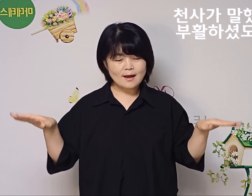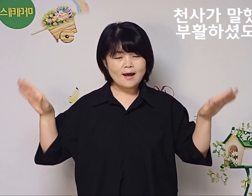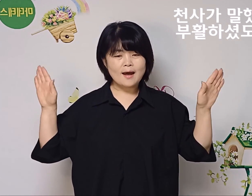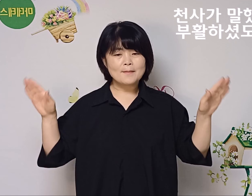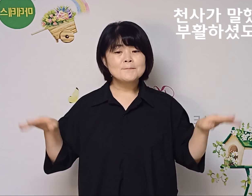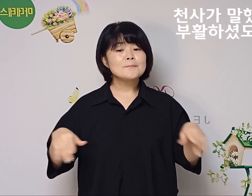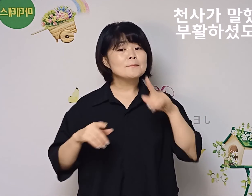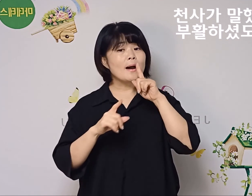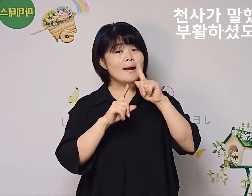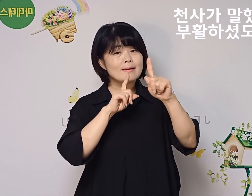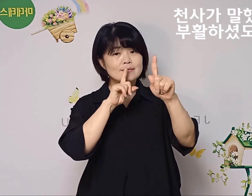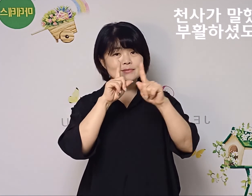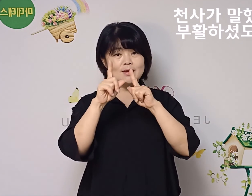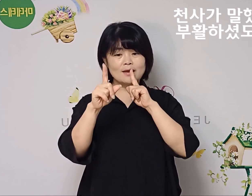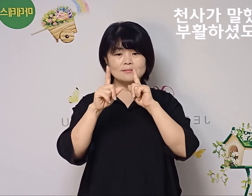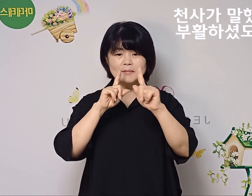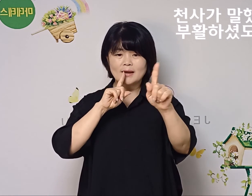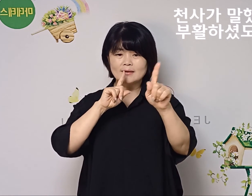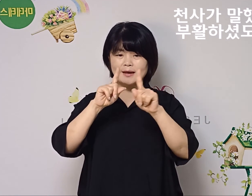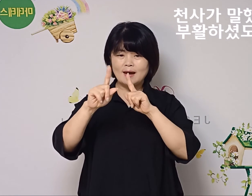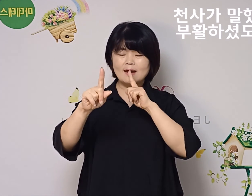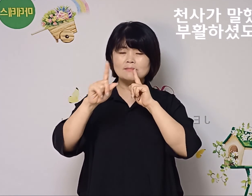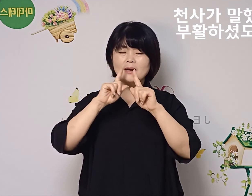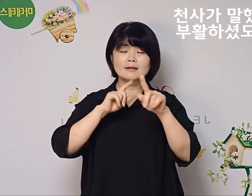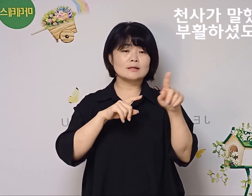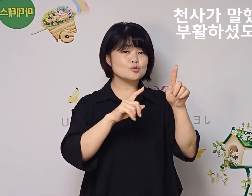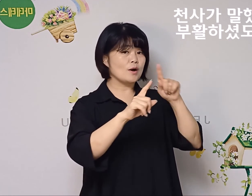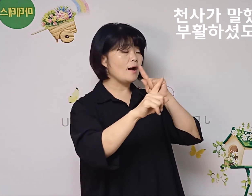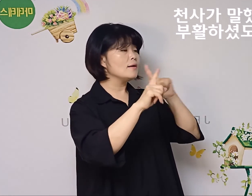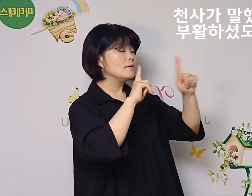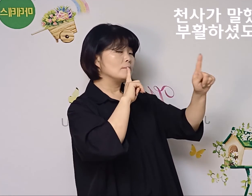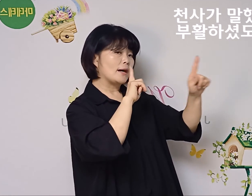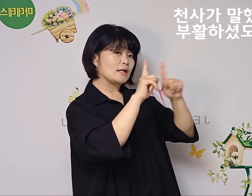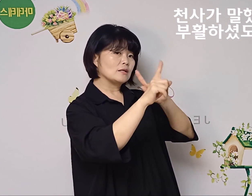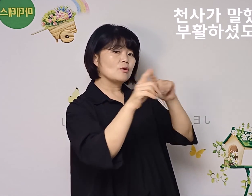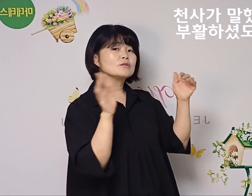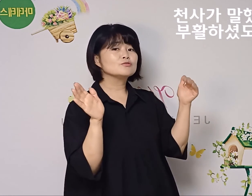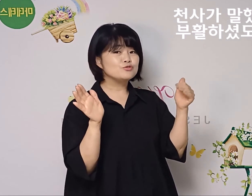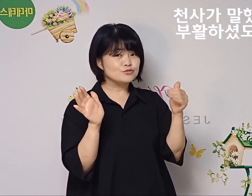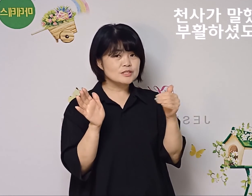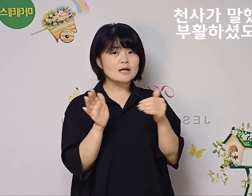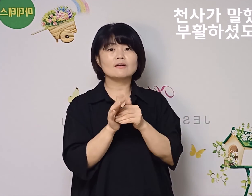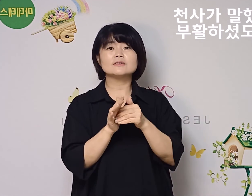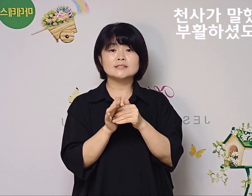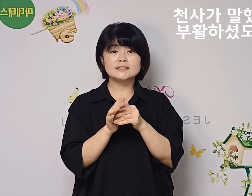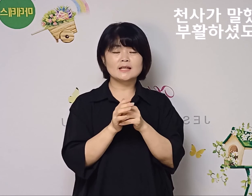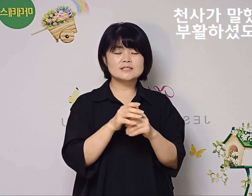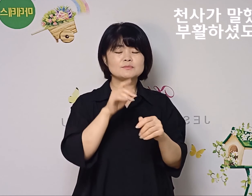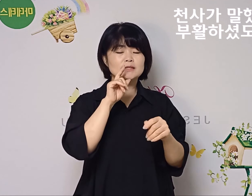천사가 말했네. 말하다 수와 말하다. 여기는 굳이 과거는 넣지 않겠습니다.